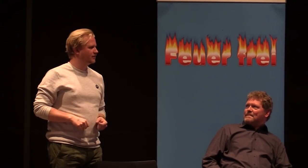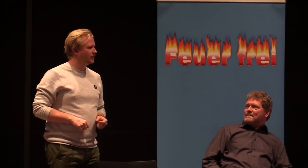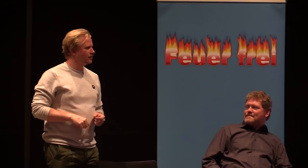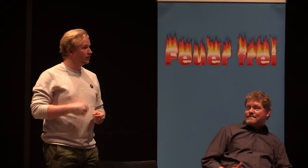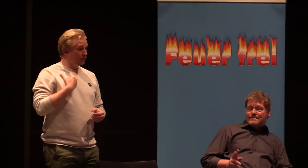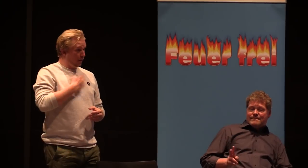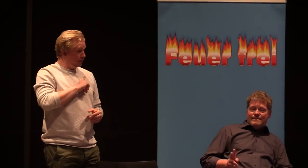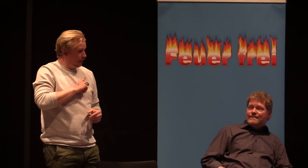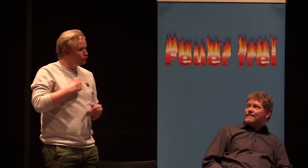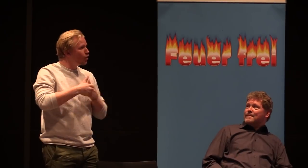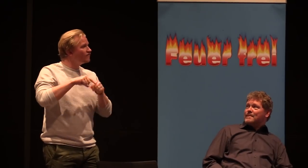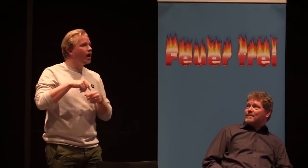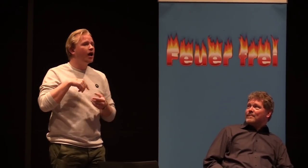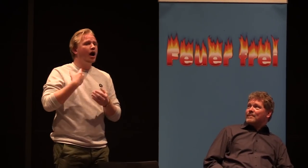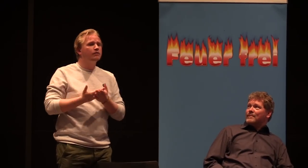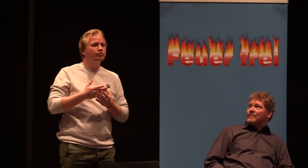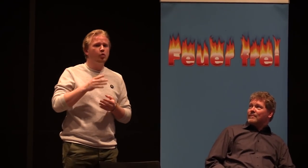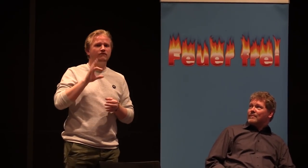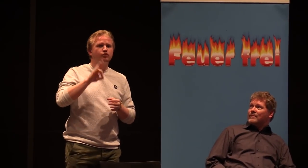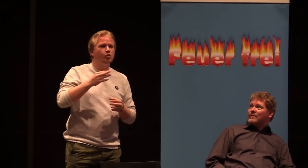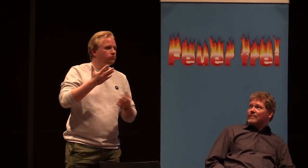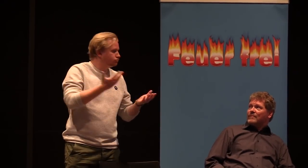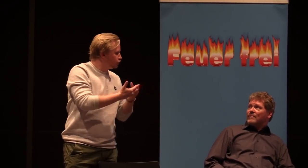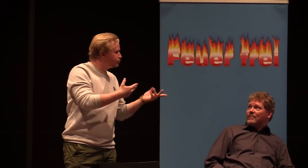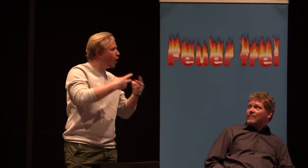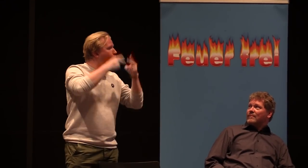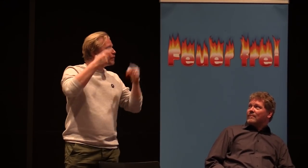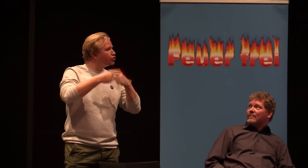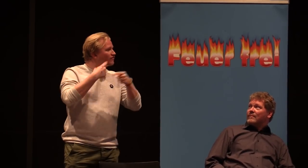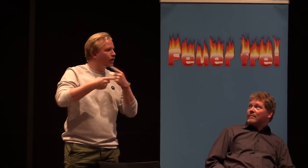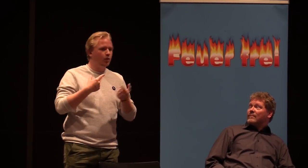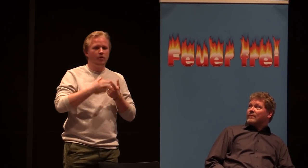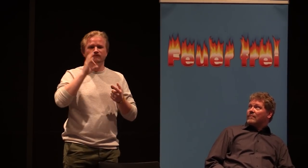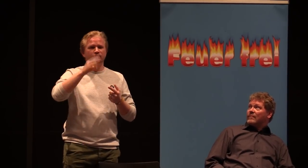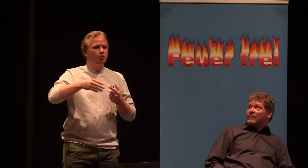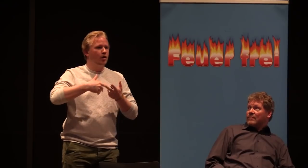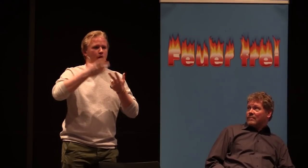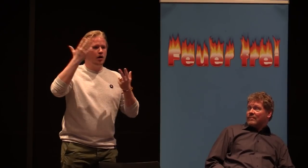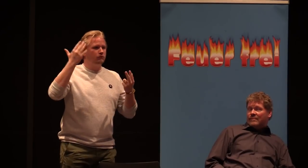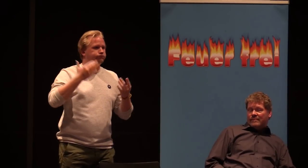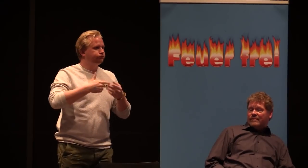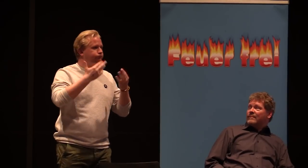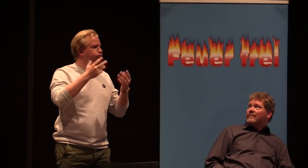da fehlt mir persönlich eben so ein Input für die jungen Leute, dass sie eben solche befähigt werden, solche Aufgaben zu